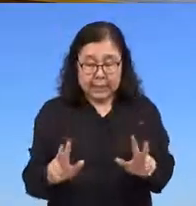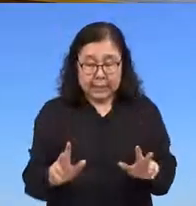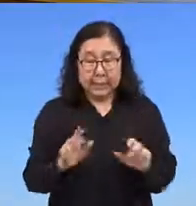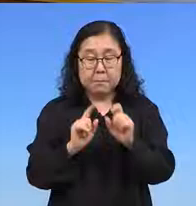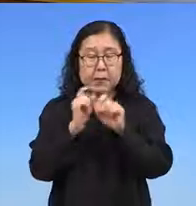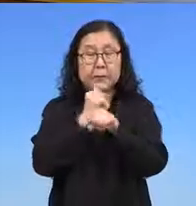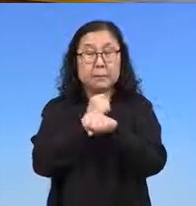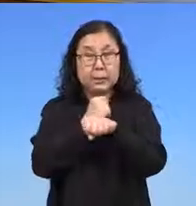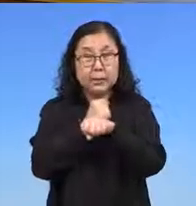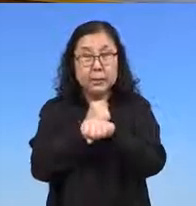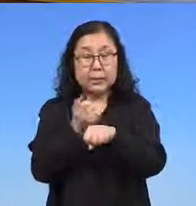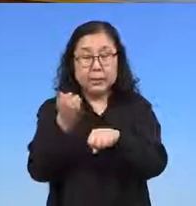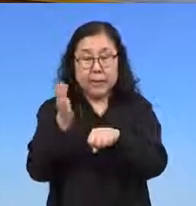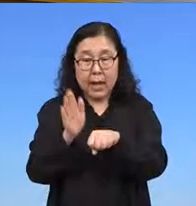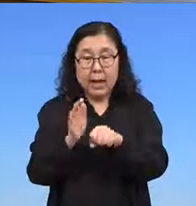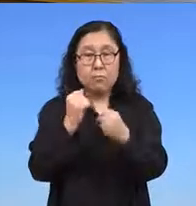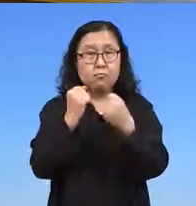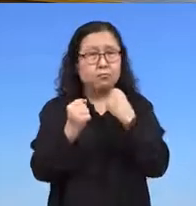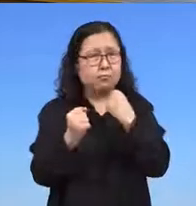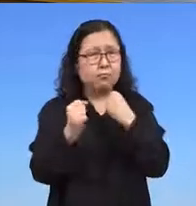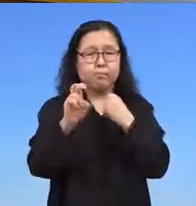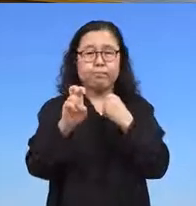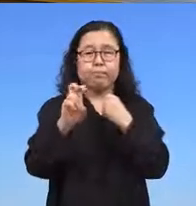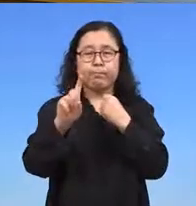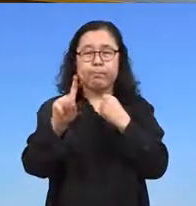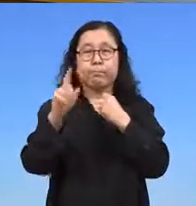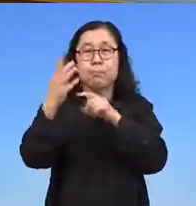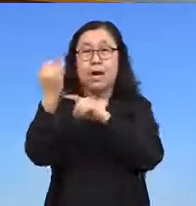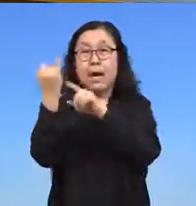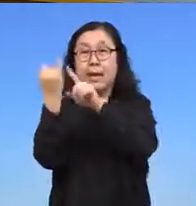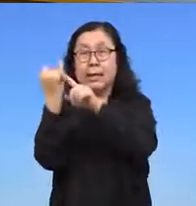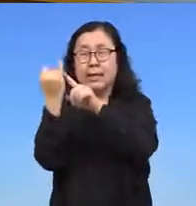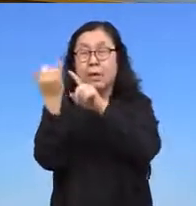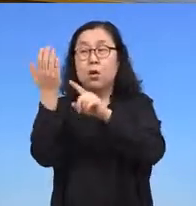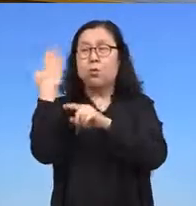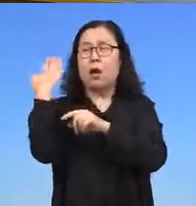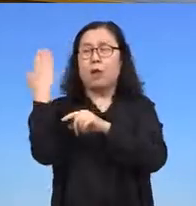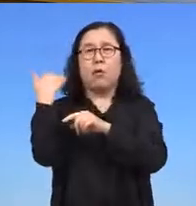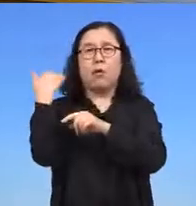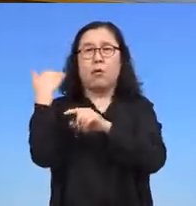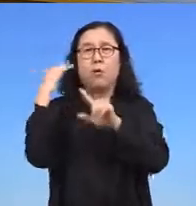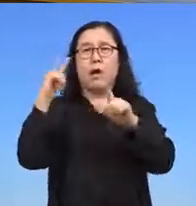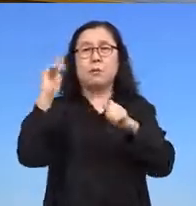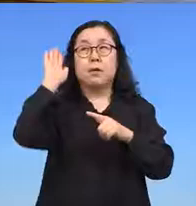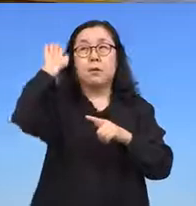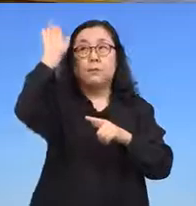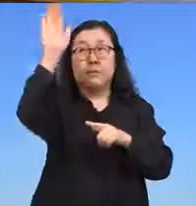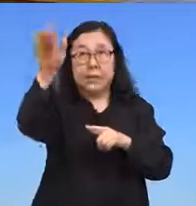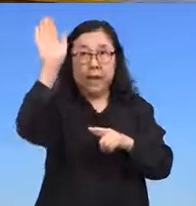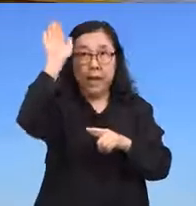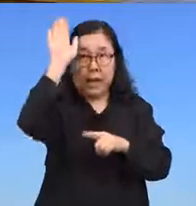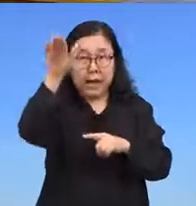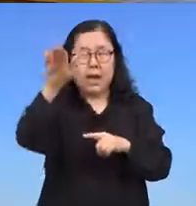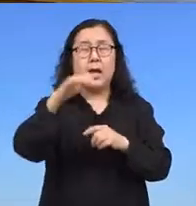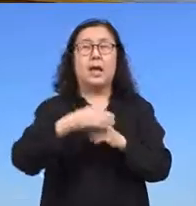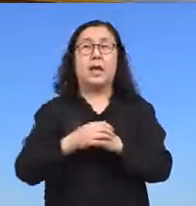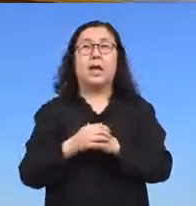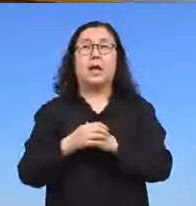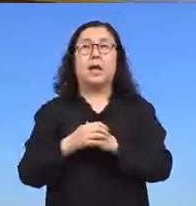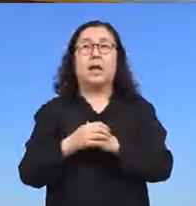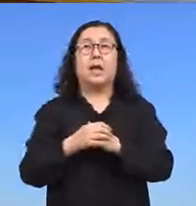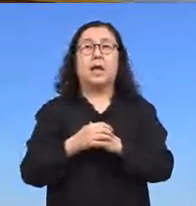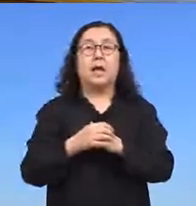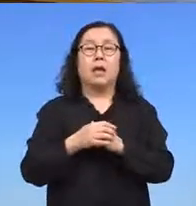현재를 말씀하시는데, 마르다는요, 그 무기력한 과거에 매여 있지 않으면 막연하게 짝이